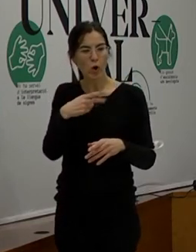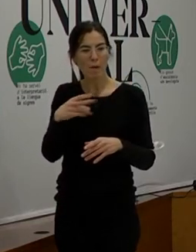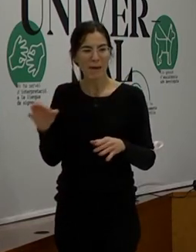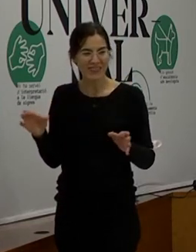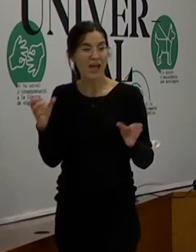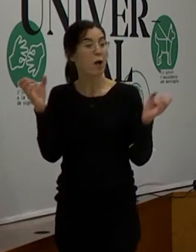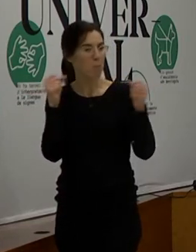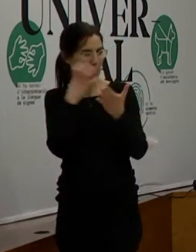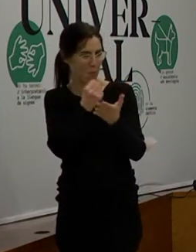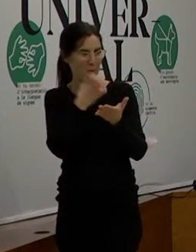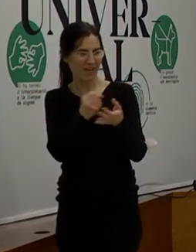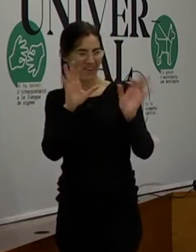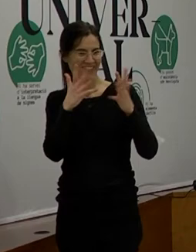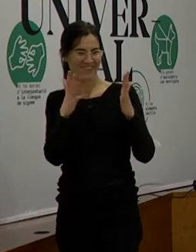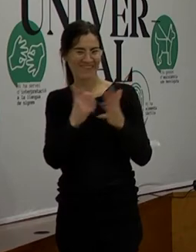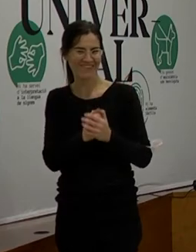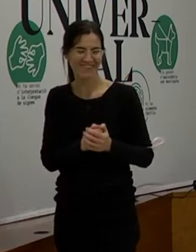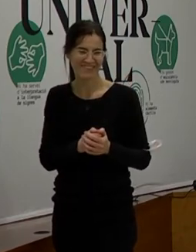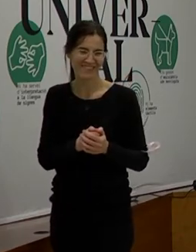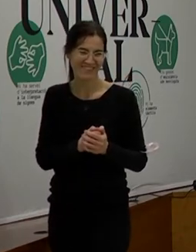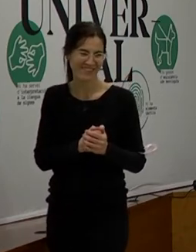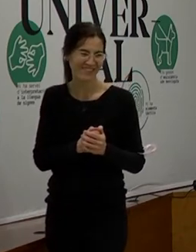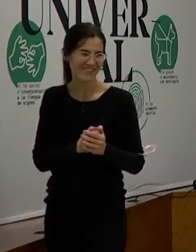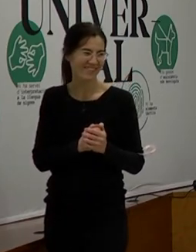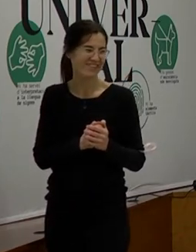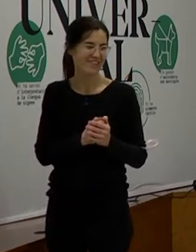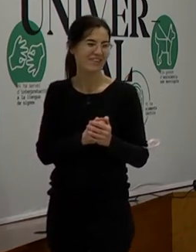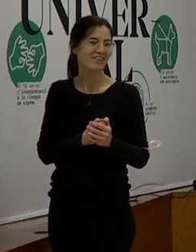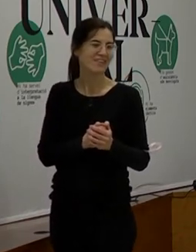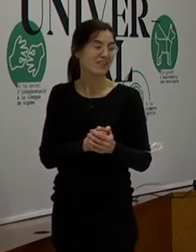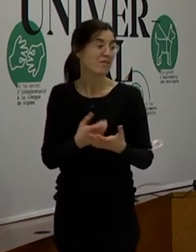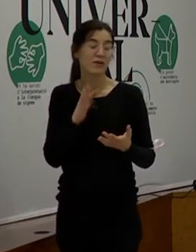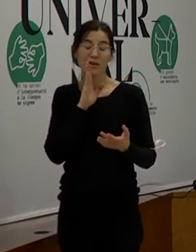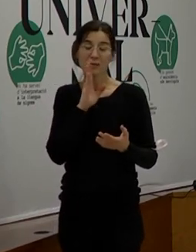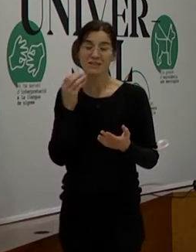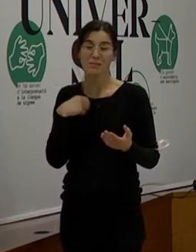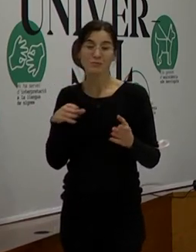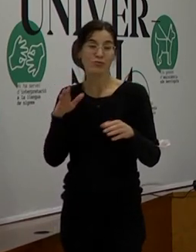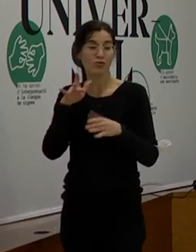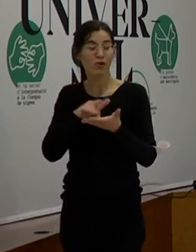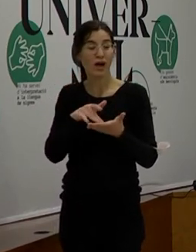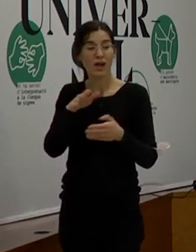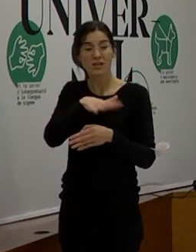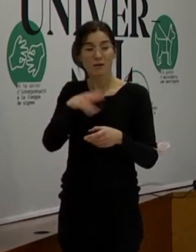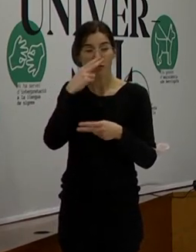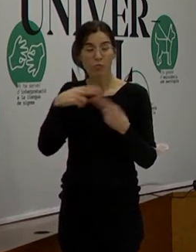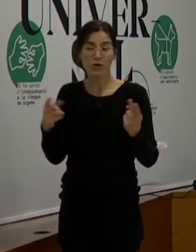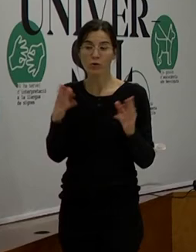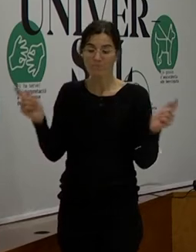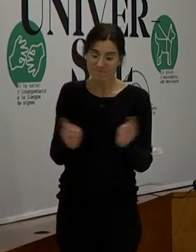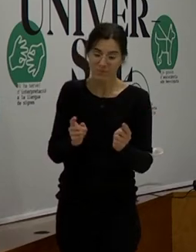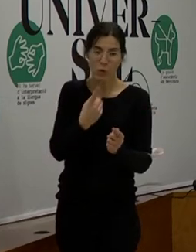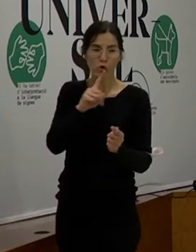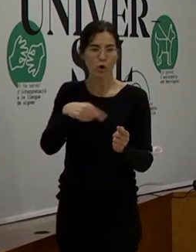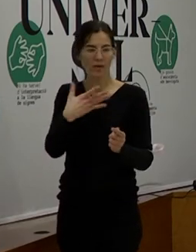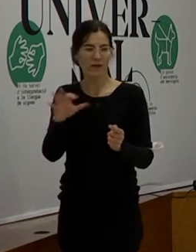1,20, molt bé, molt bé. Però com està en l'espai públic, 1,50. Per si acaso, perquè passa el